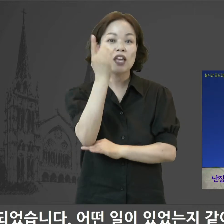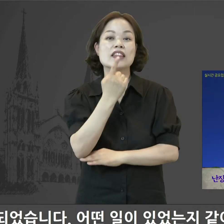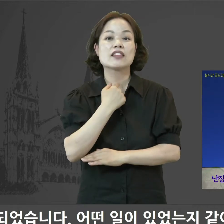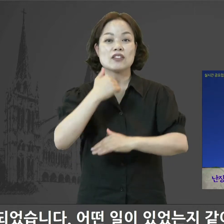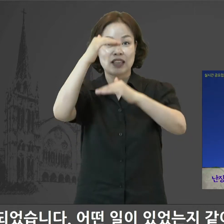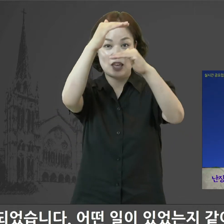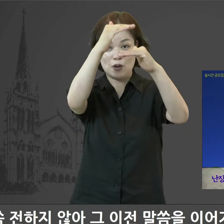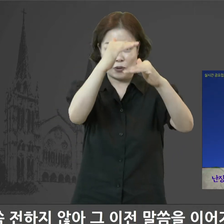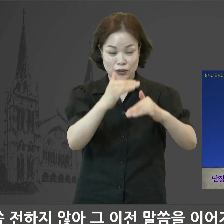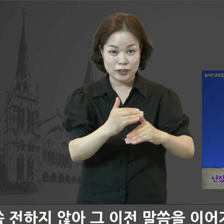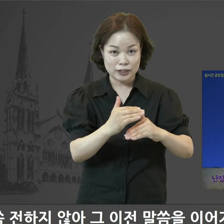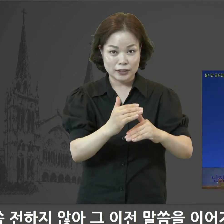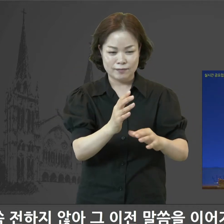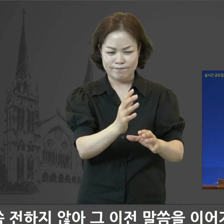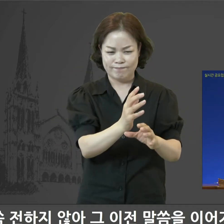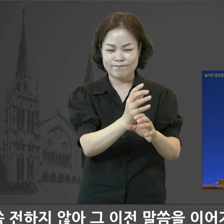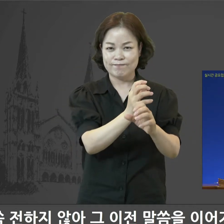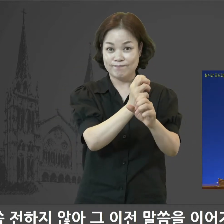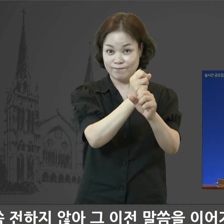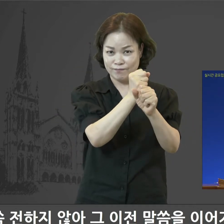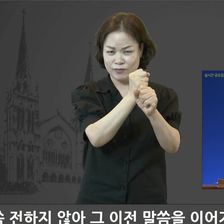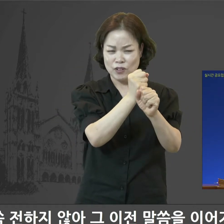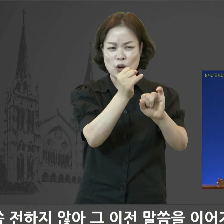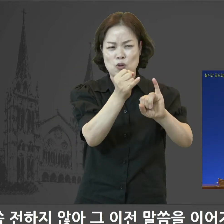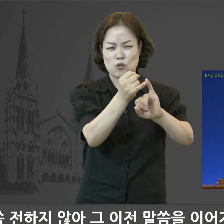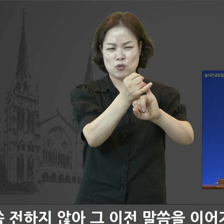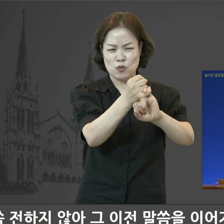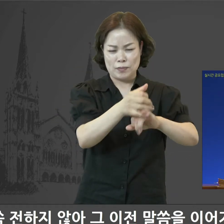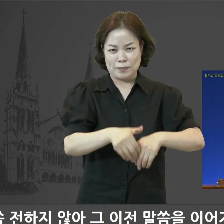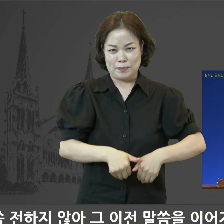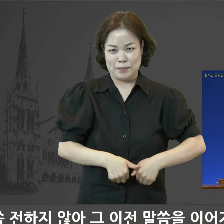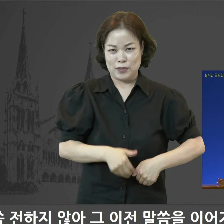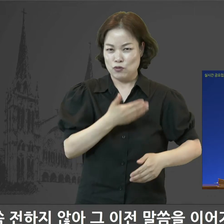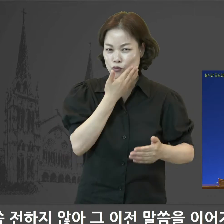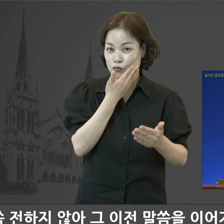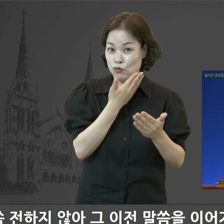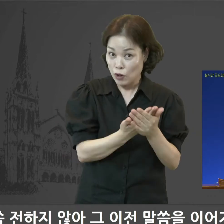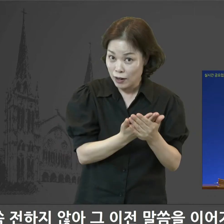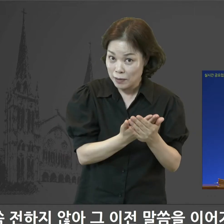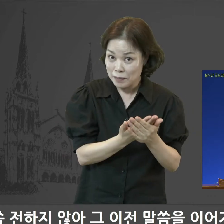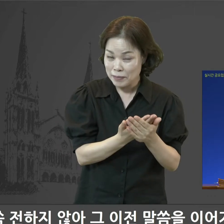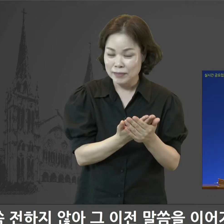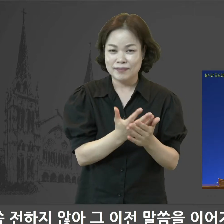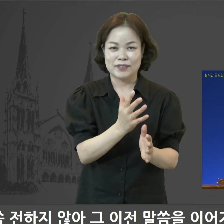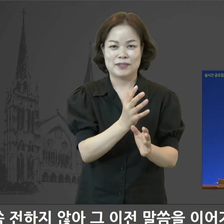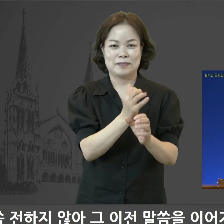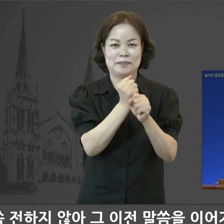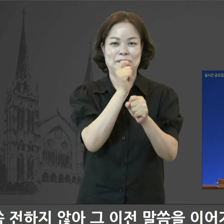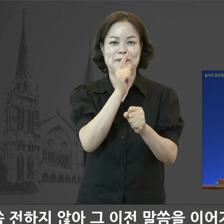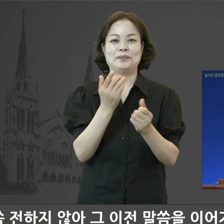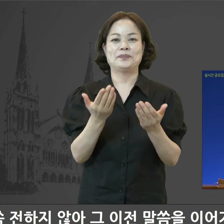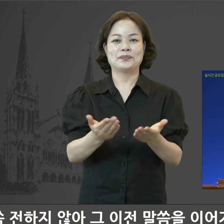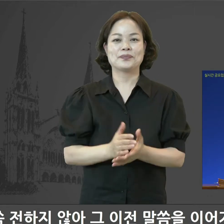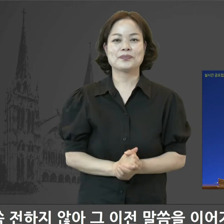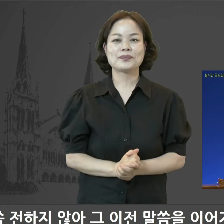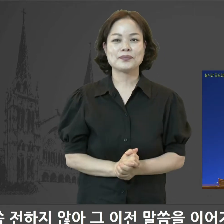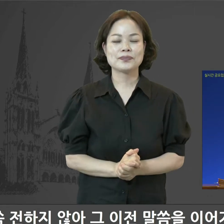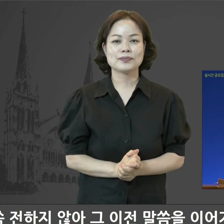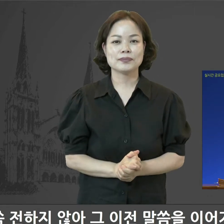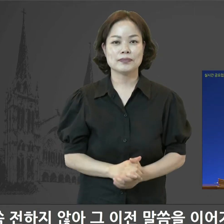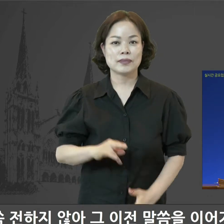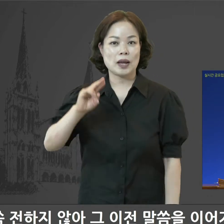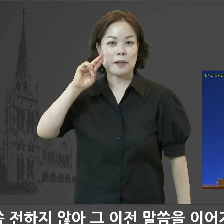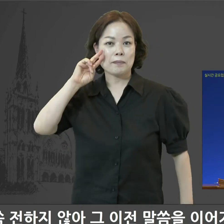내용들 줄거리 중에 꼭 필요한 것 한 2곡지만 요약을 해드리겠습니다.